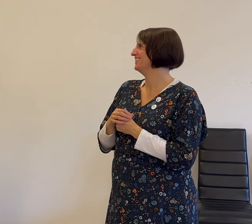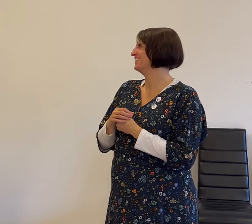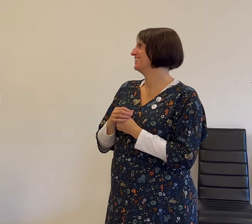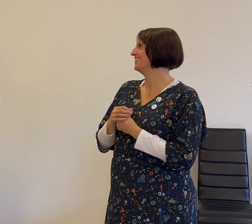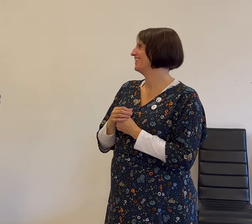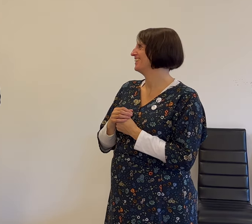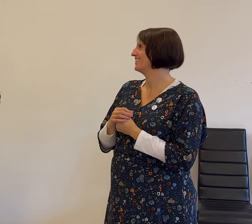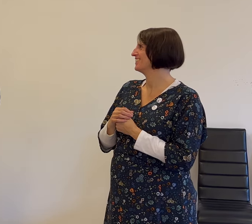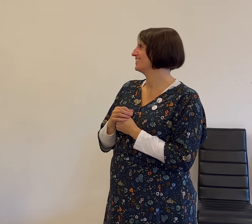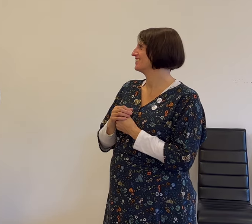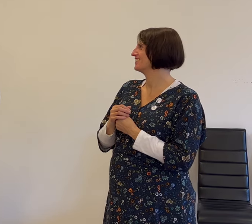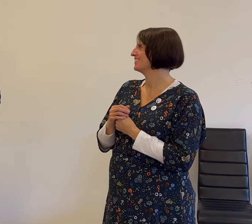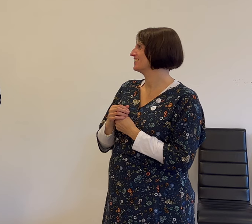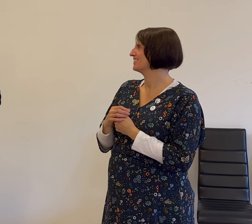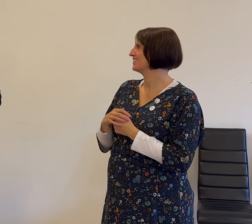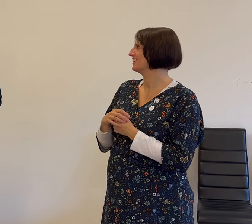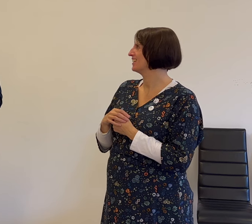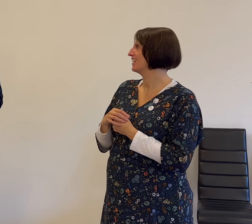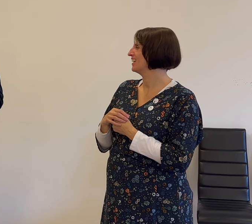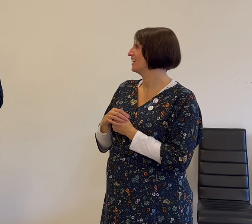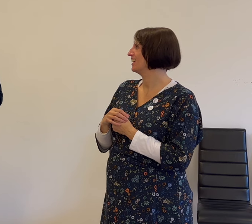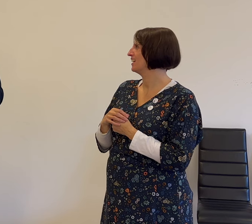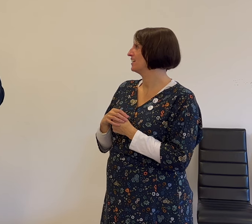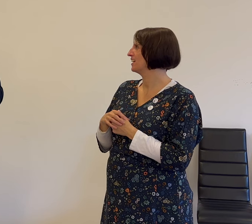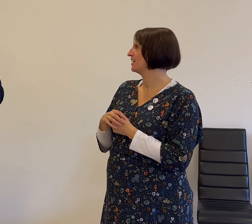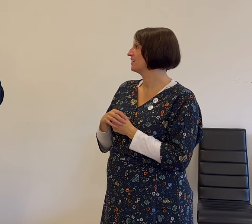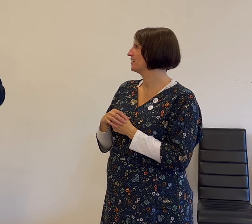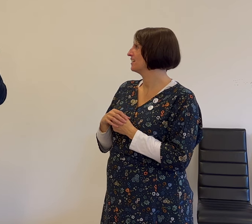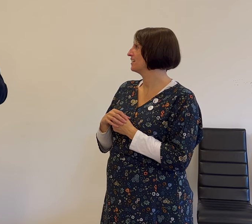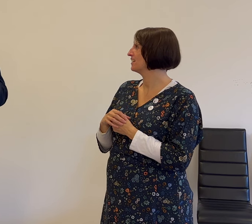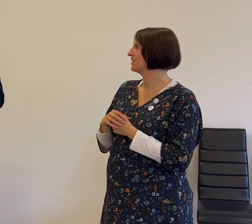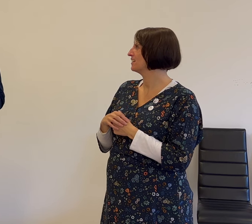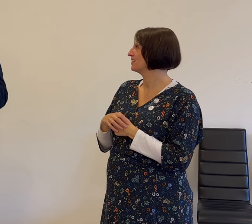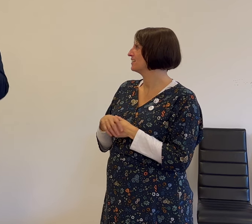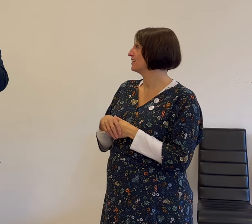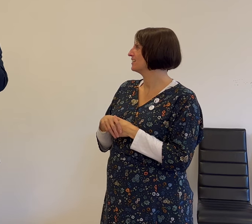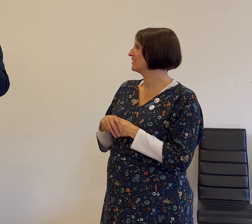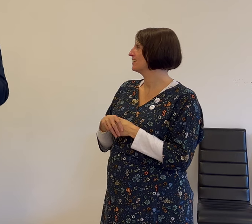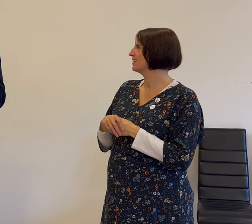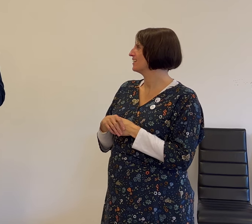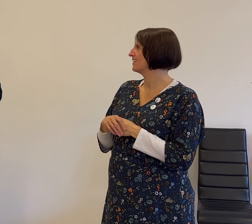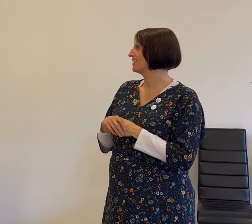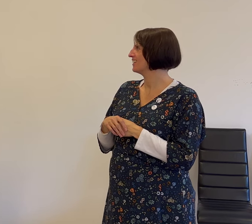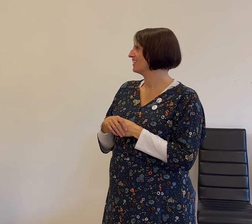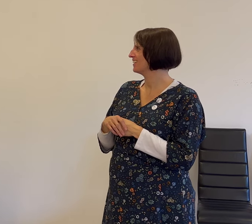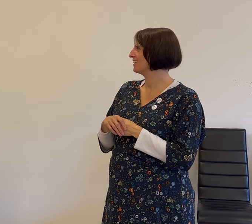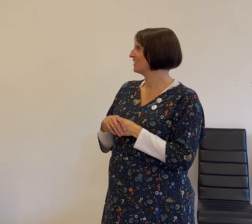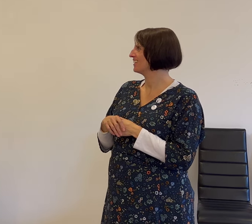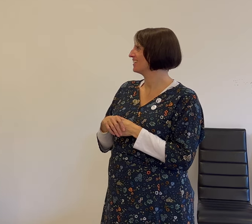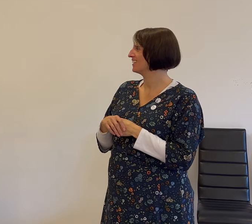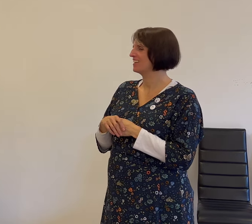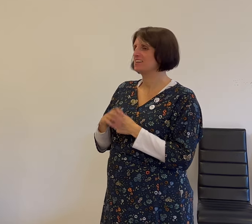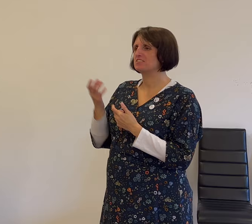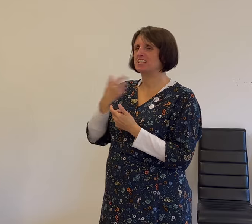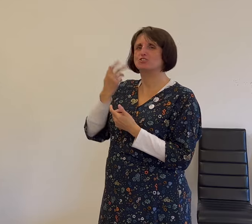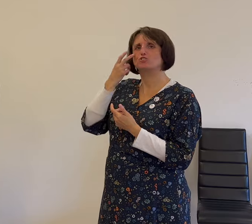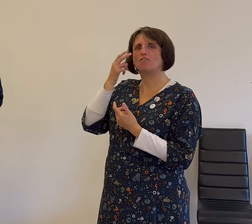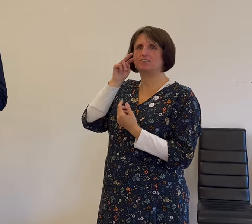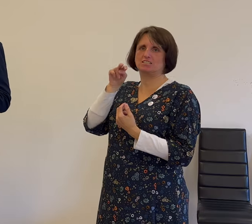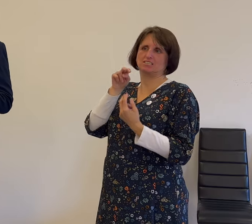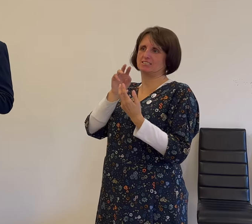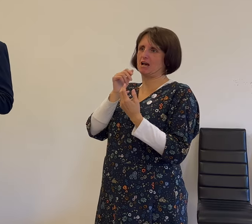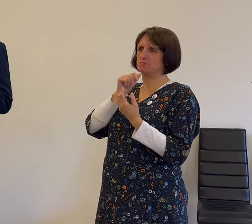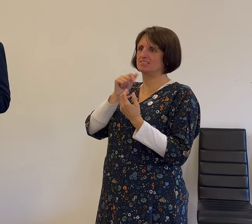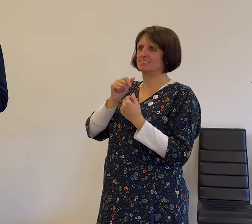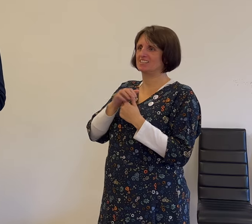Ten moc vyhraných soubojů nebude mít. Když vidíte nějakého zdatného zápasníka, většinou má takový širší nos, jo,